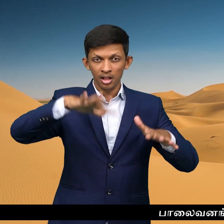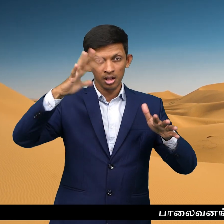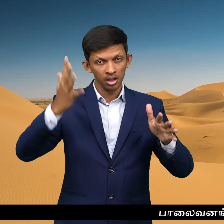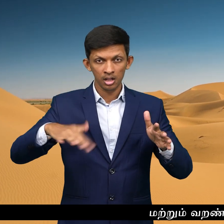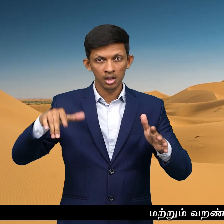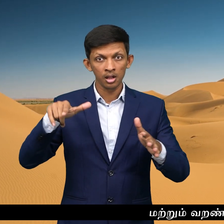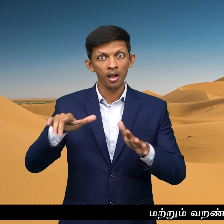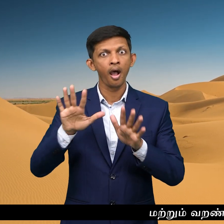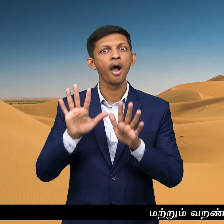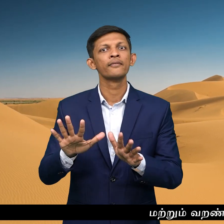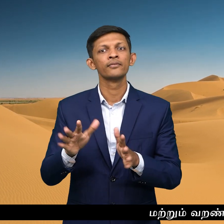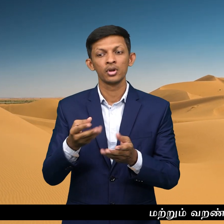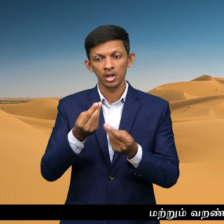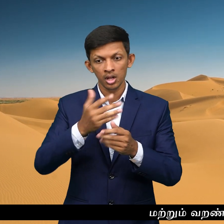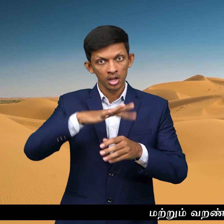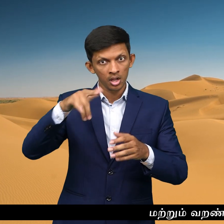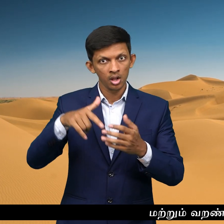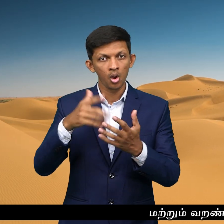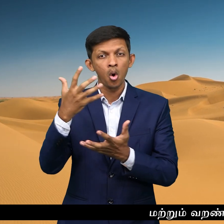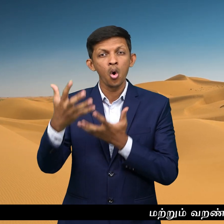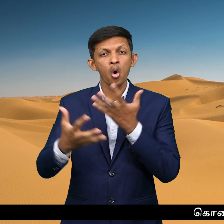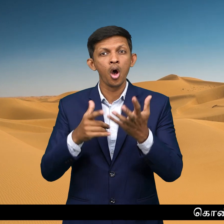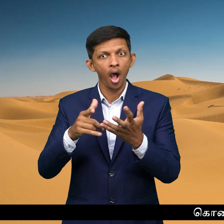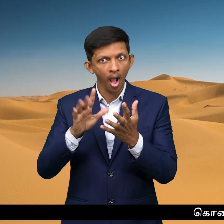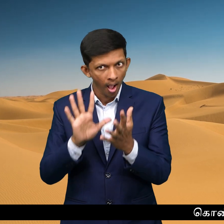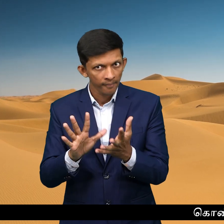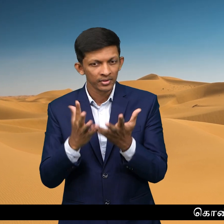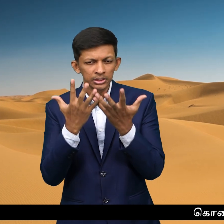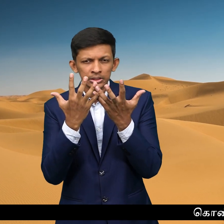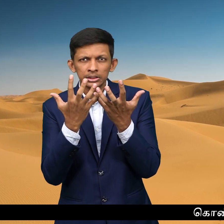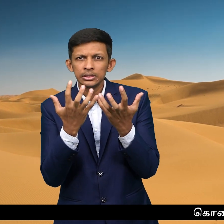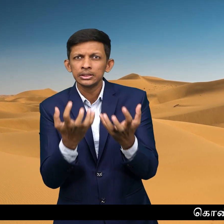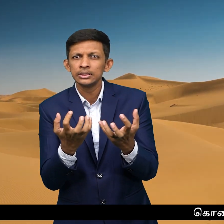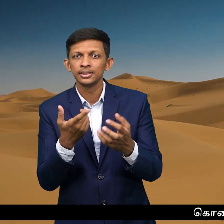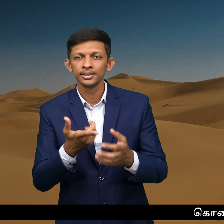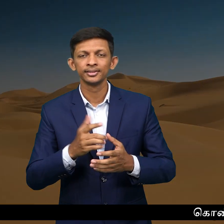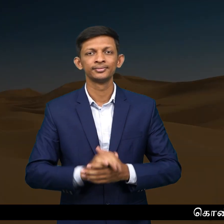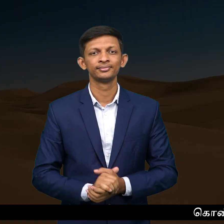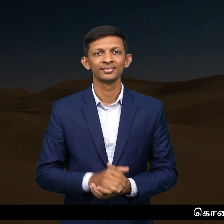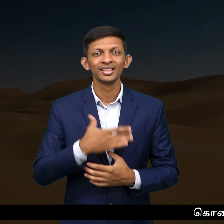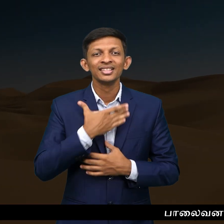பாலைவனங்கள் வெப்பமான மற்றும் வறண்ட காலநிலையை கொண்டுள்ளன.